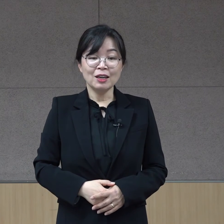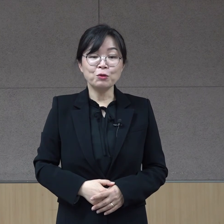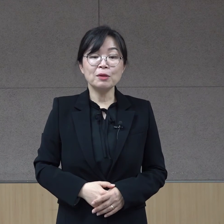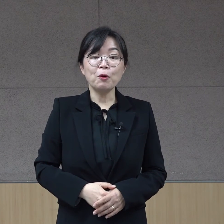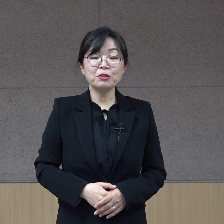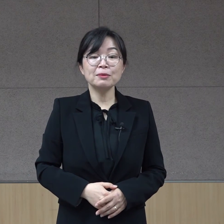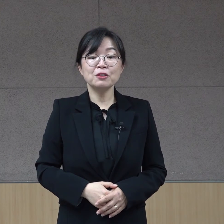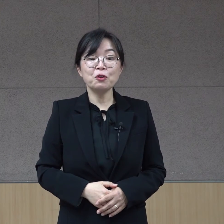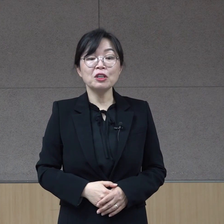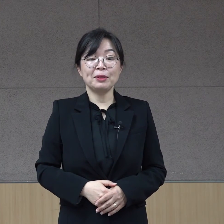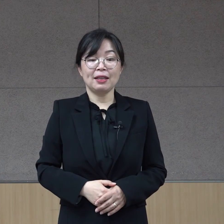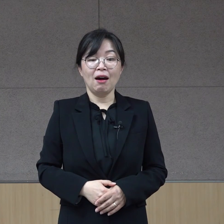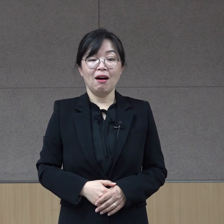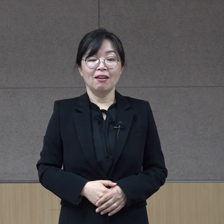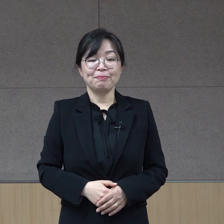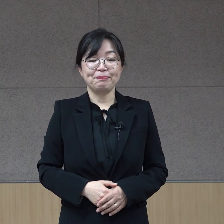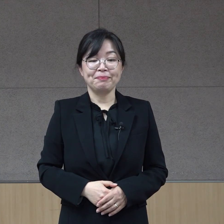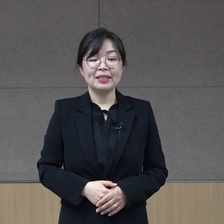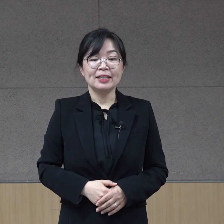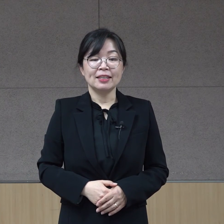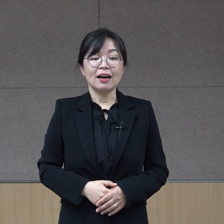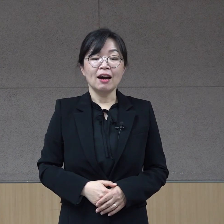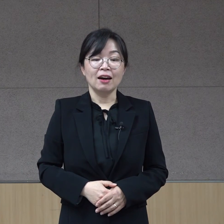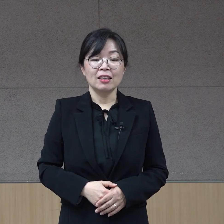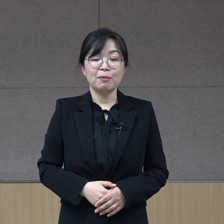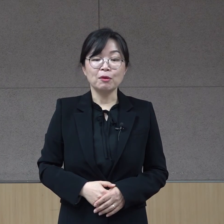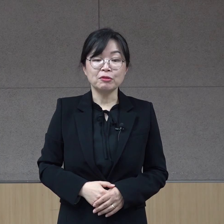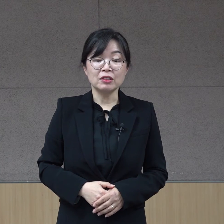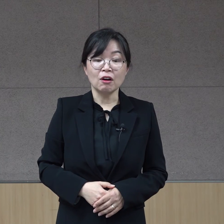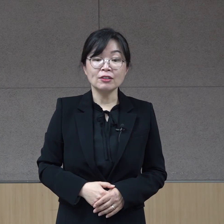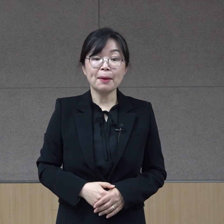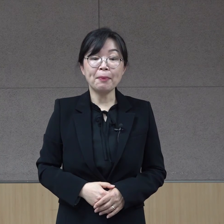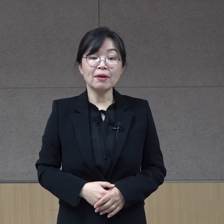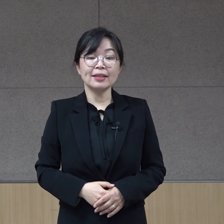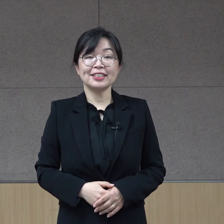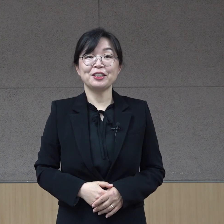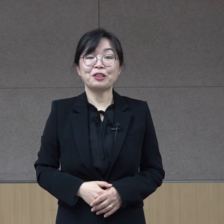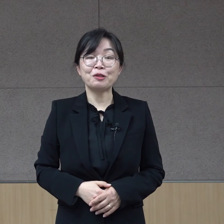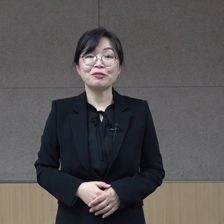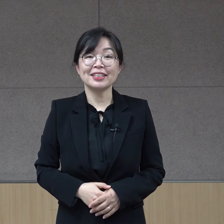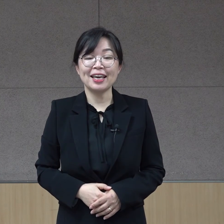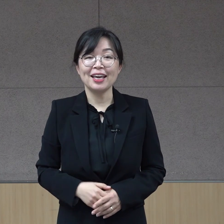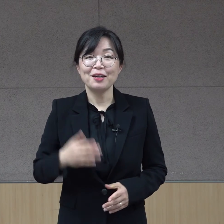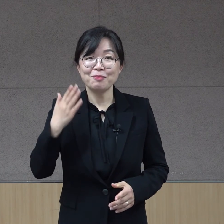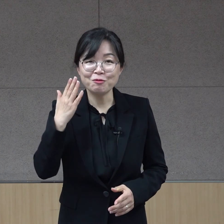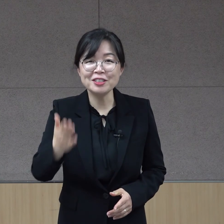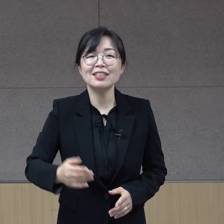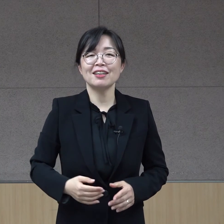오늘 복습 응용입니다. 제가 1번부터 3번까지는 여러분께 문제를 낼